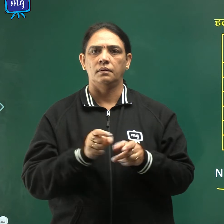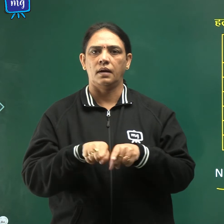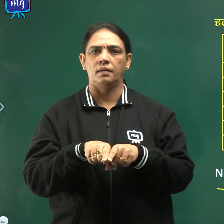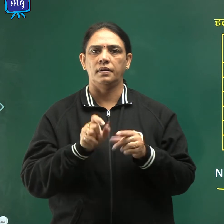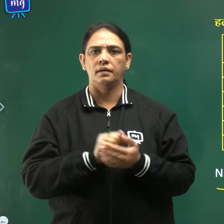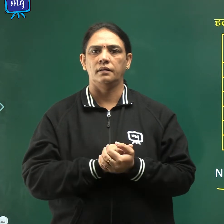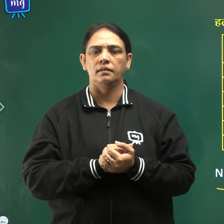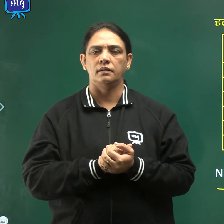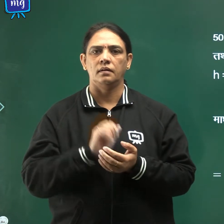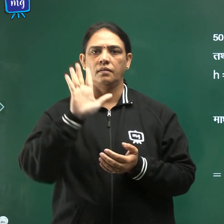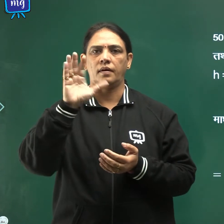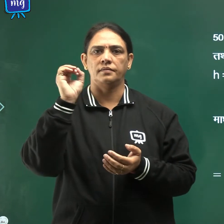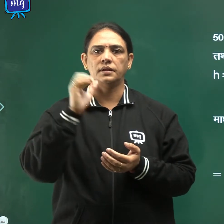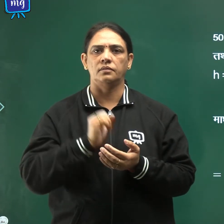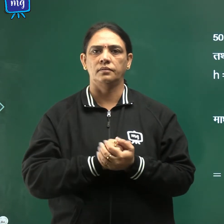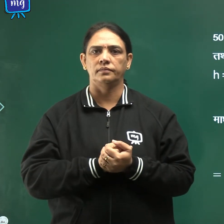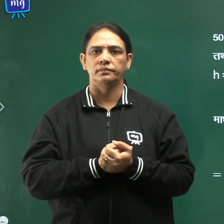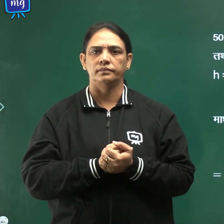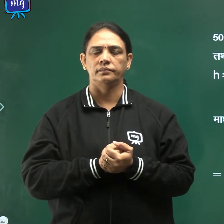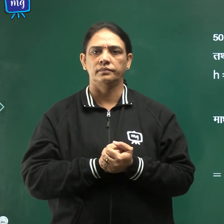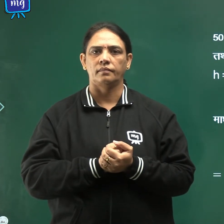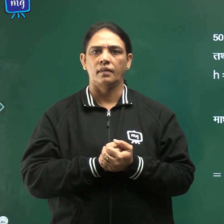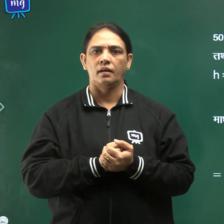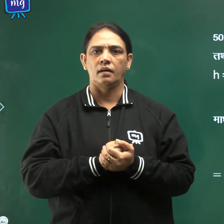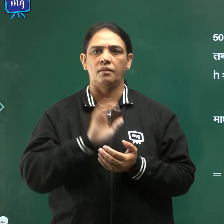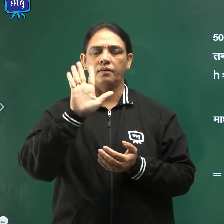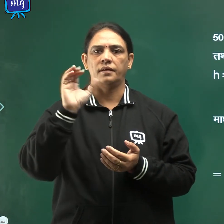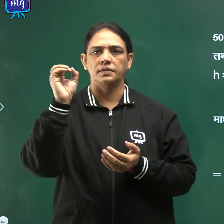बराबर 50। 50 का